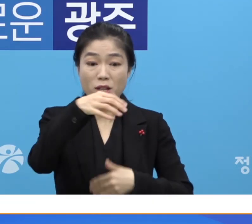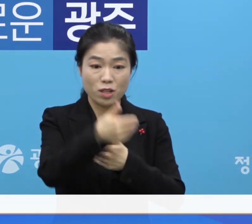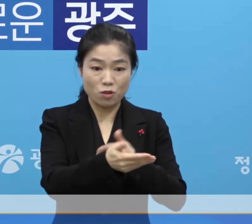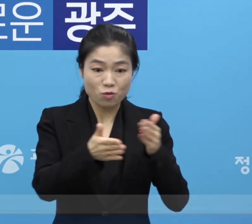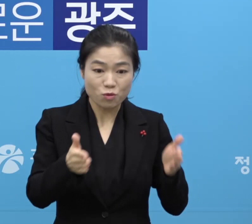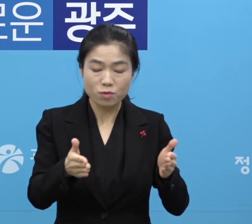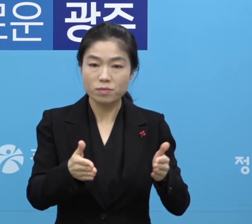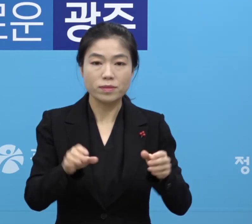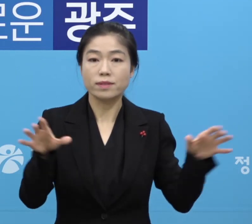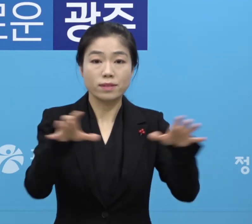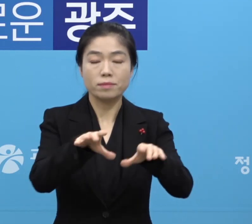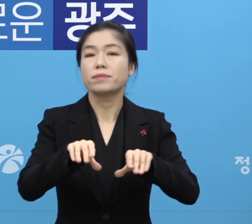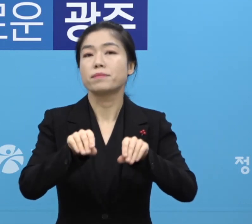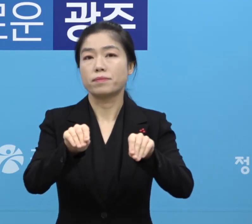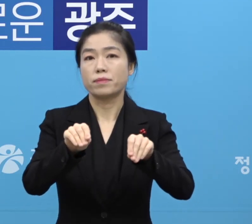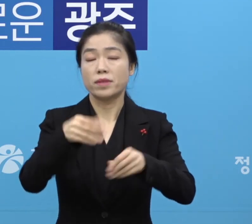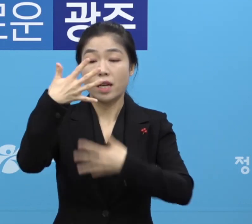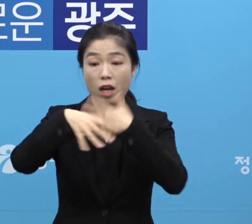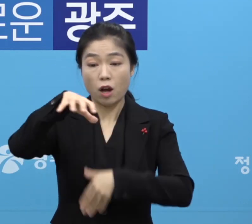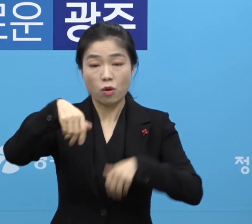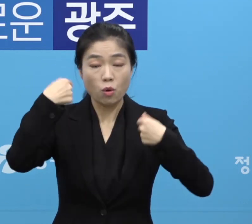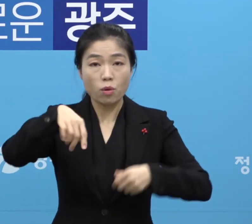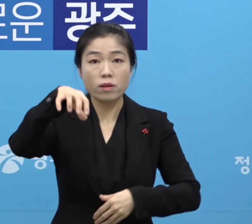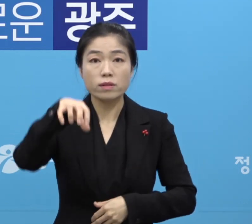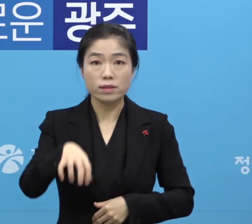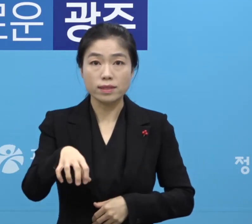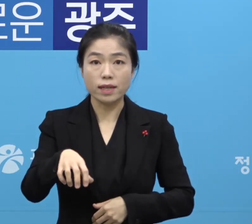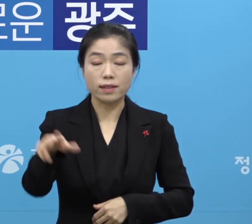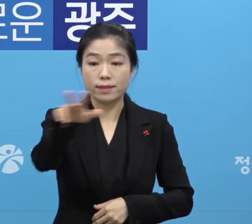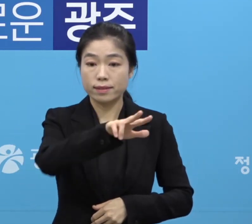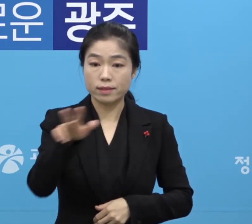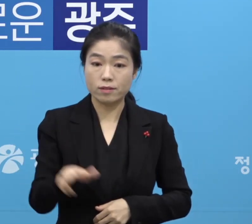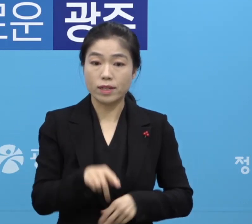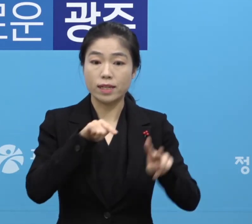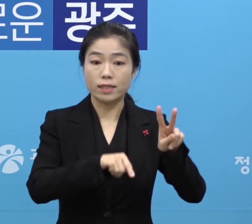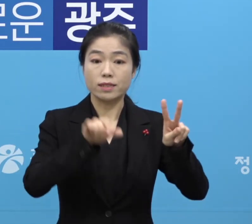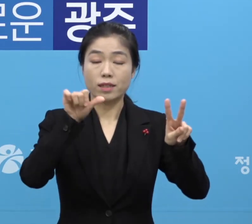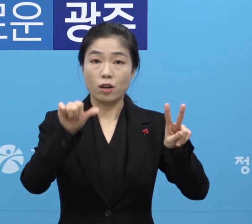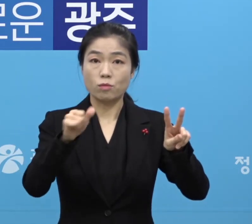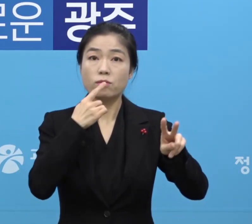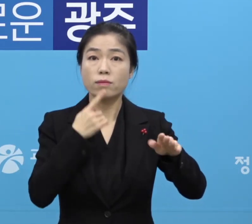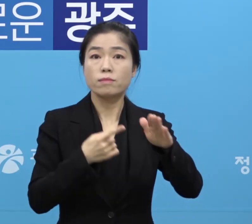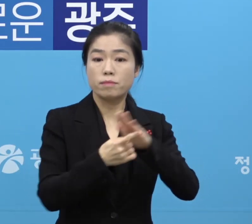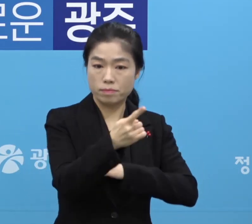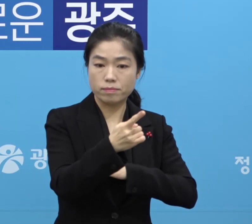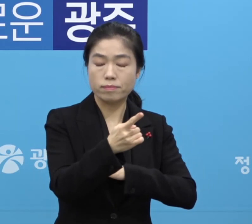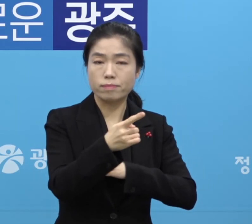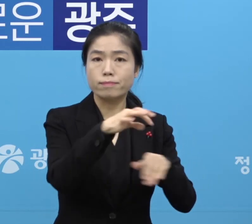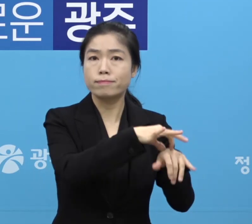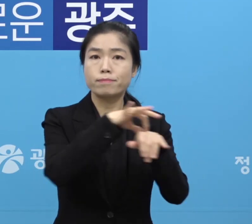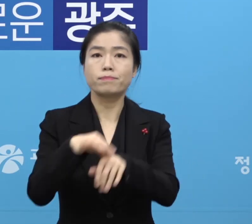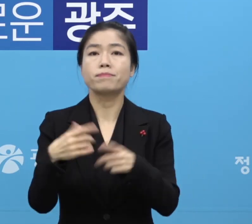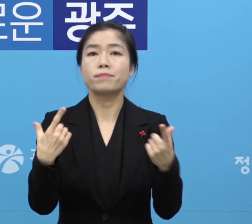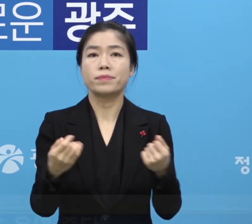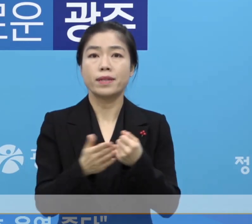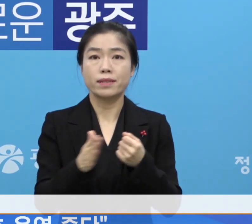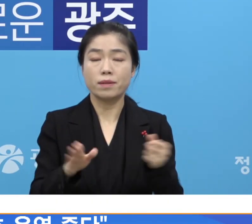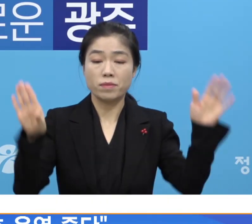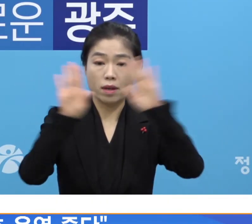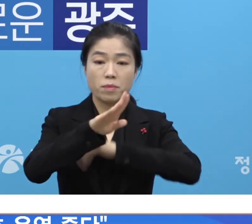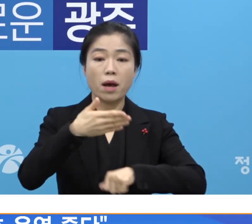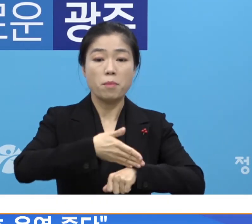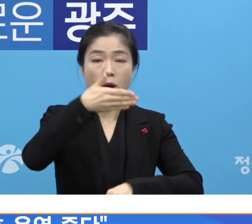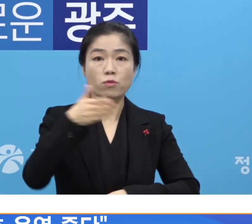금지하고 영화관과 공연장의 경우 전국에 2.5단계 조치가 적용돼서 21시